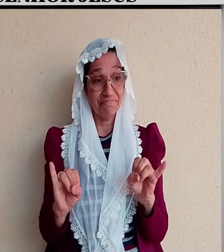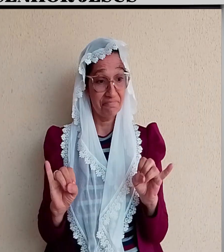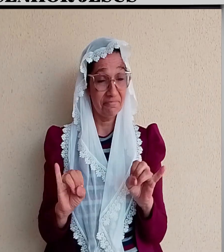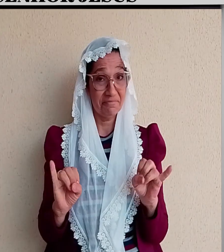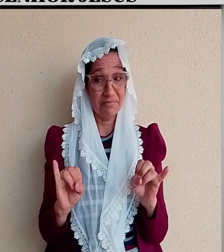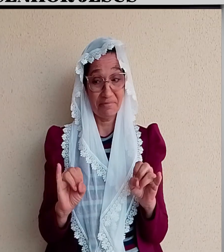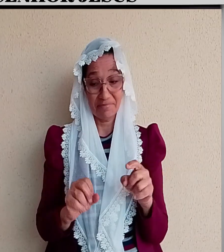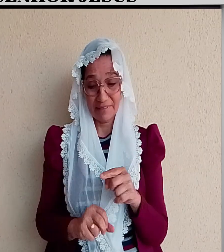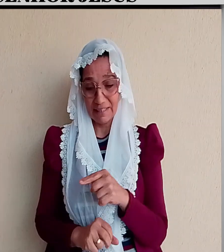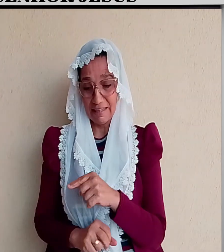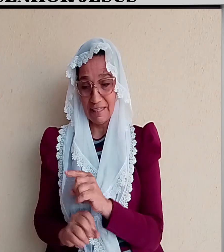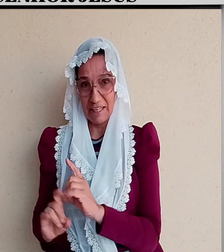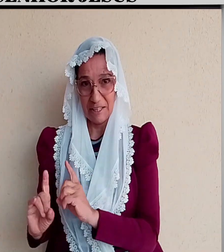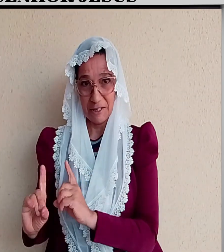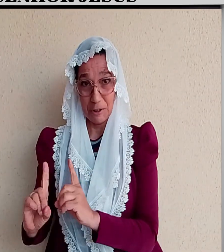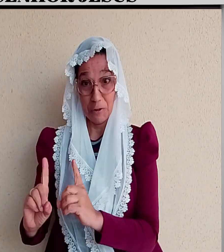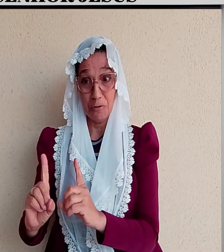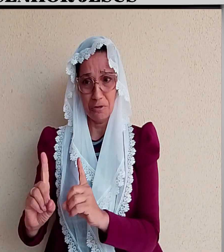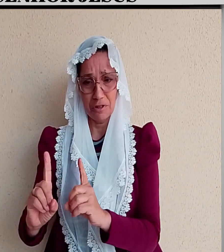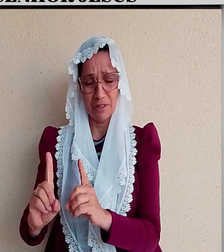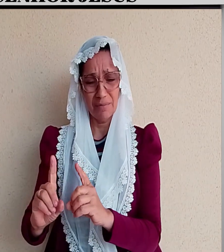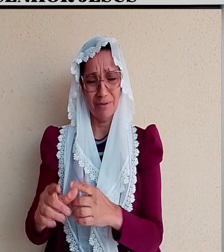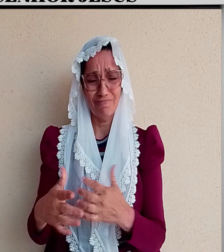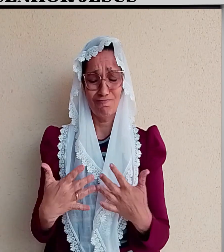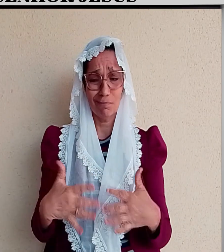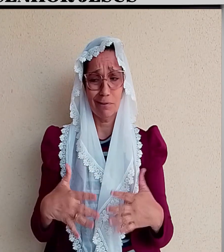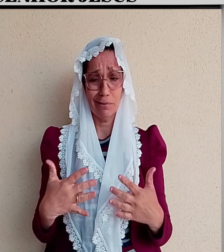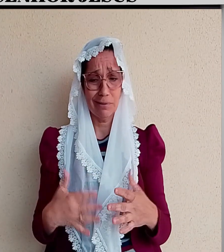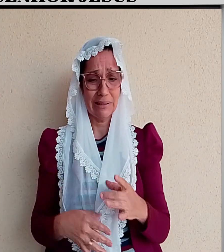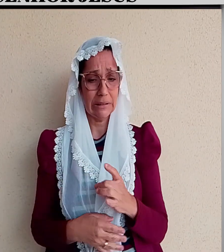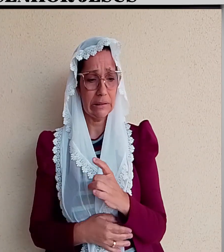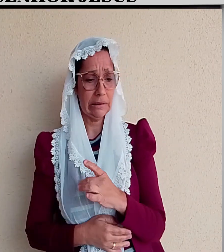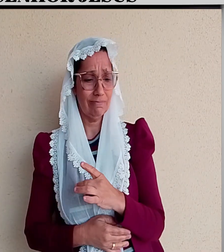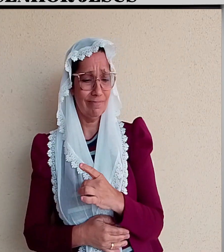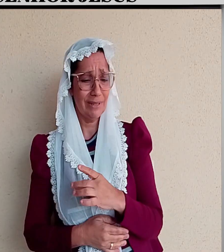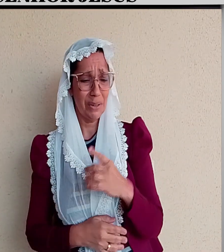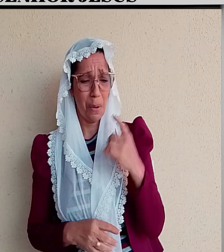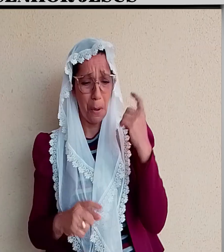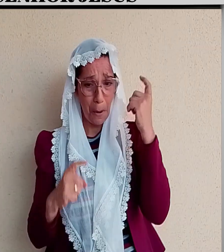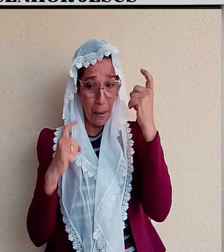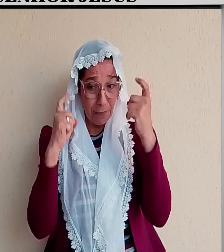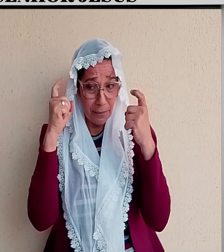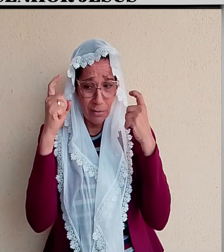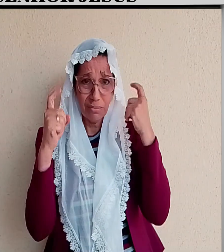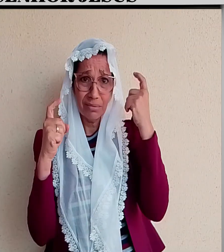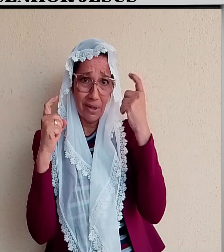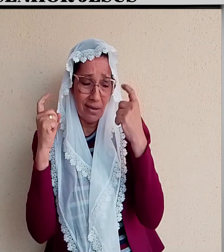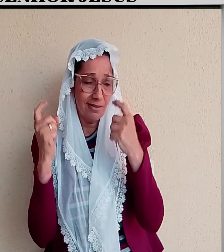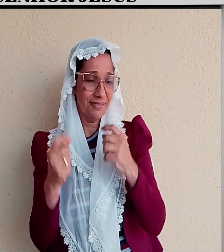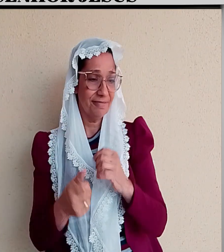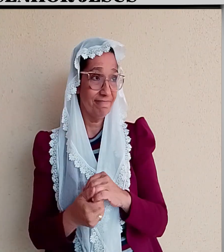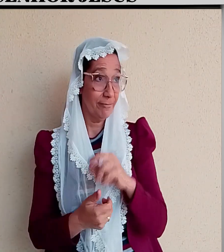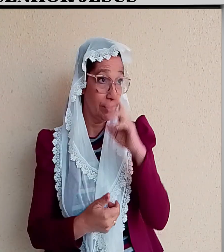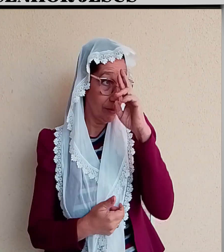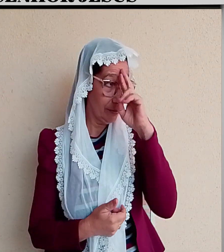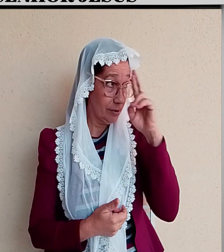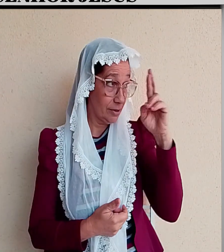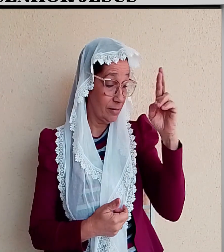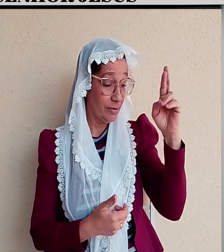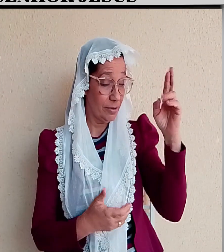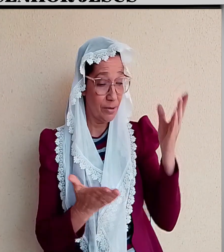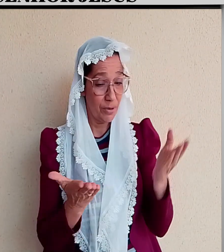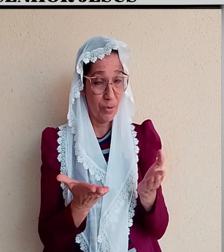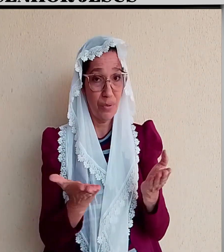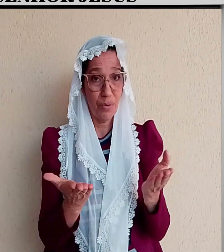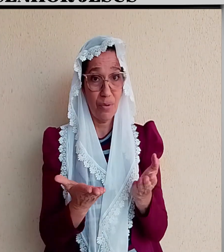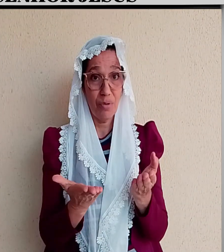aquilo. E hoje o Senhor vem nos dizer aqui que Ele veio nos escolher como discípulo, e que a partir de hoje